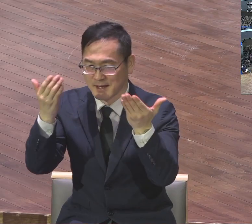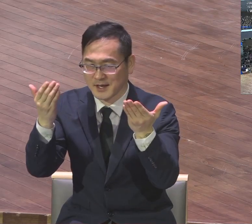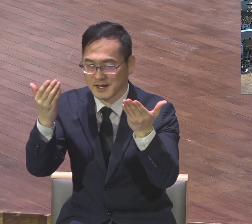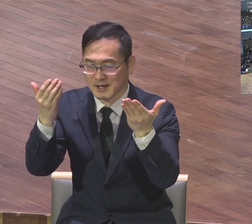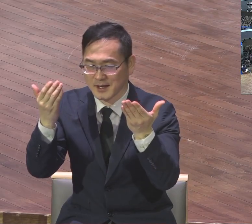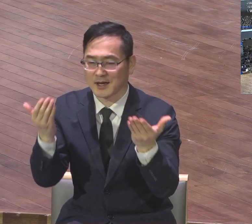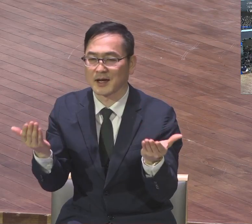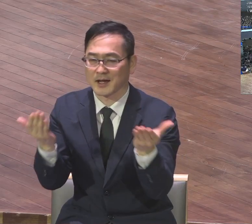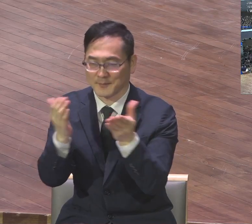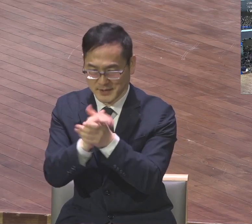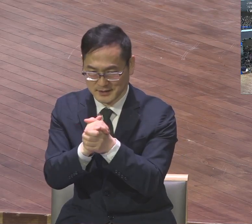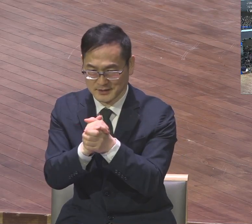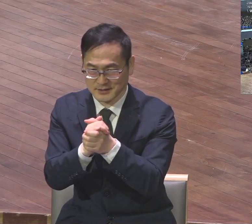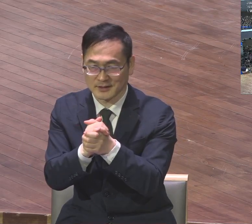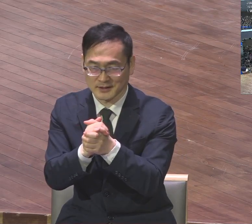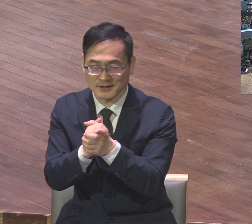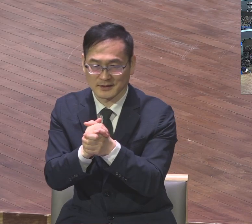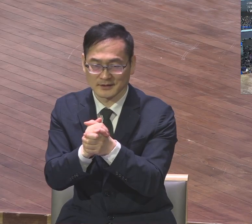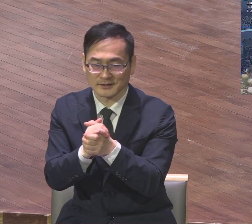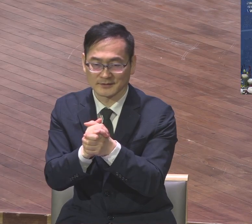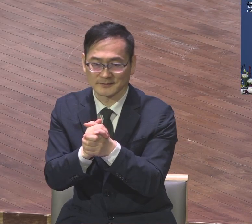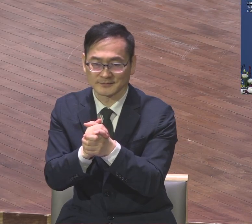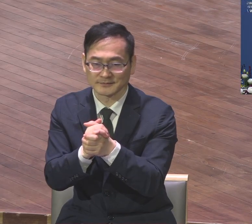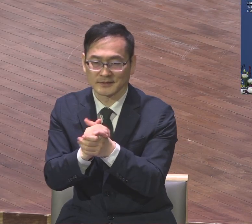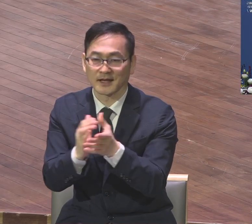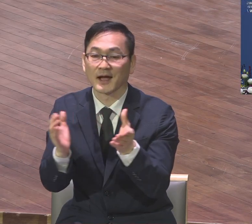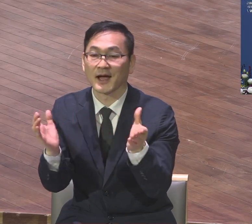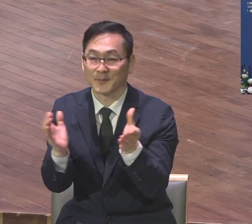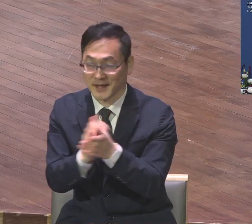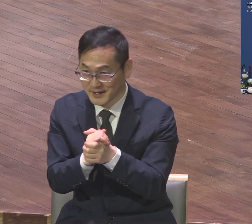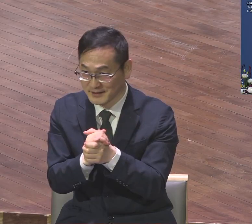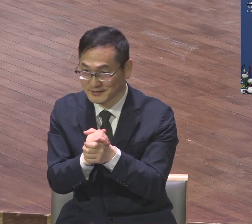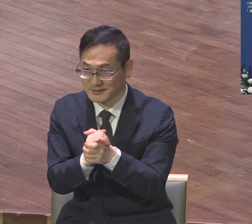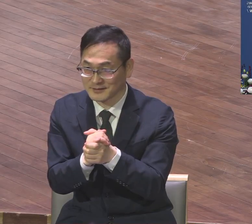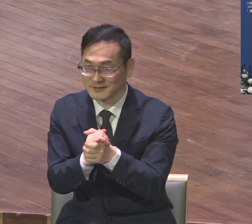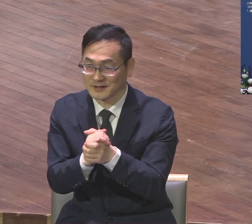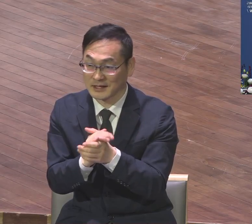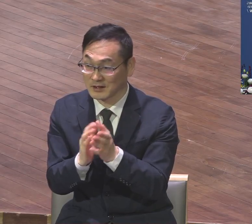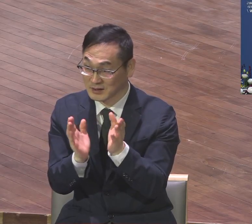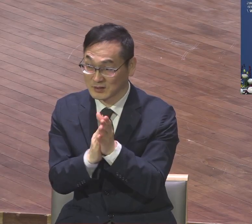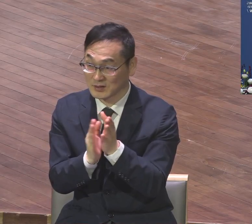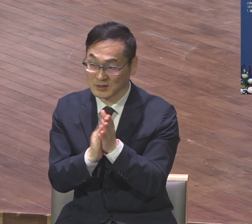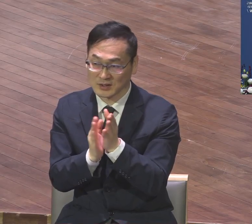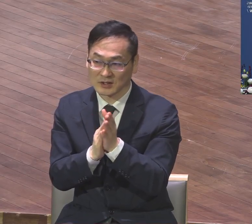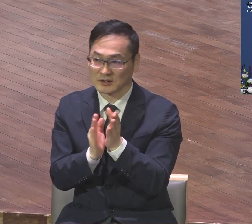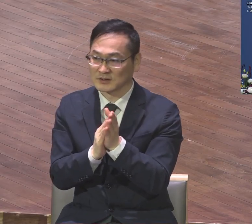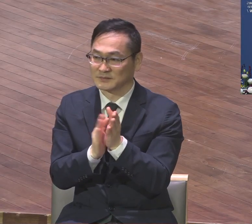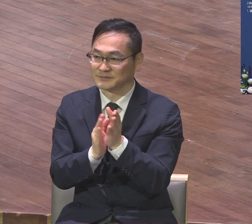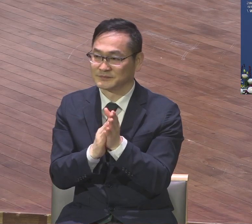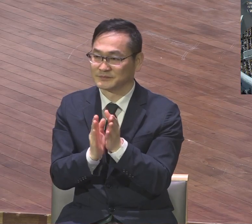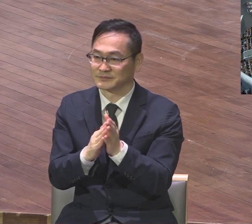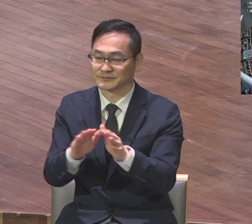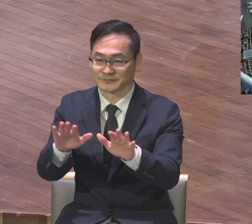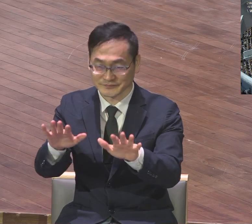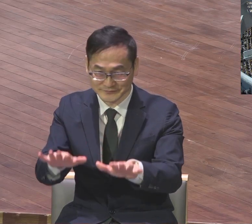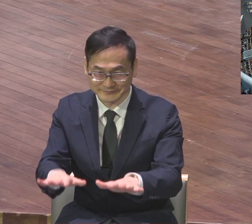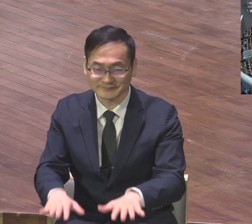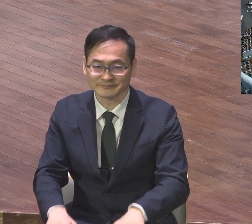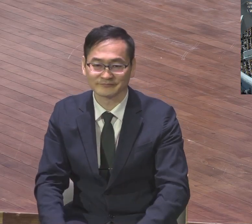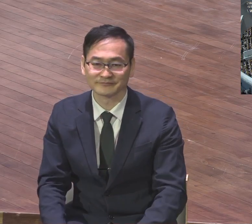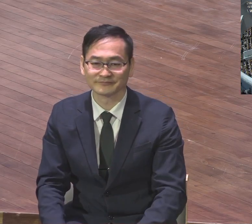기도합니다. 아멘. 아멘. 박수로 우리 축하하겠습니다. 앉으시길 바랍니다.